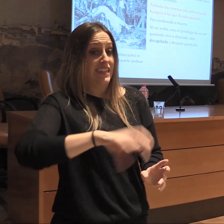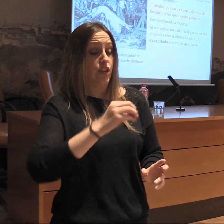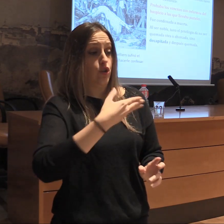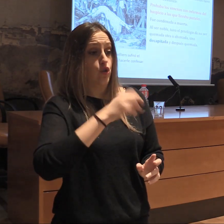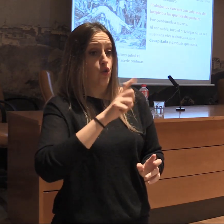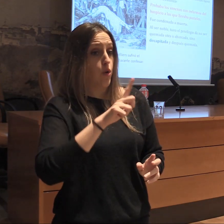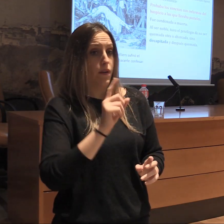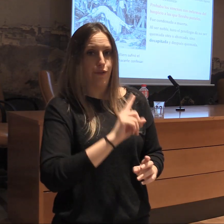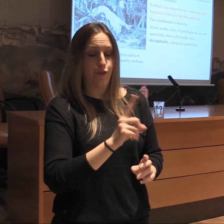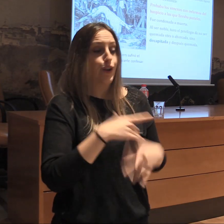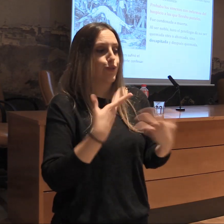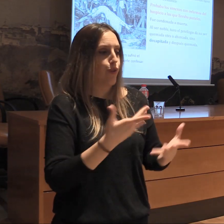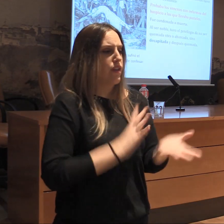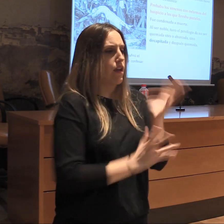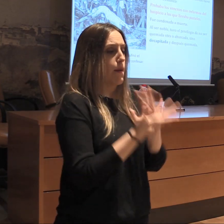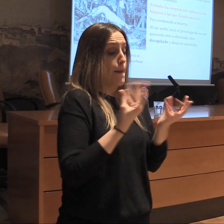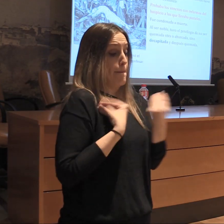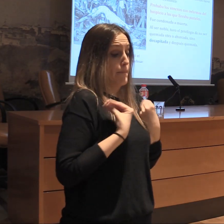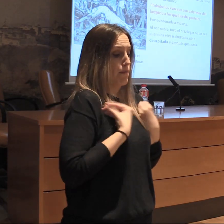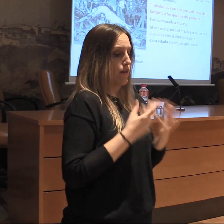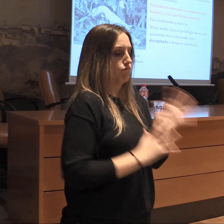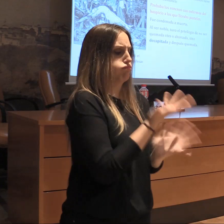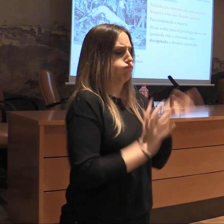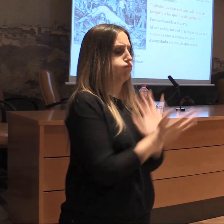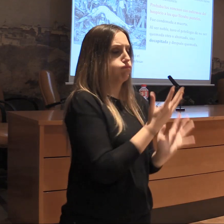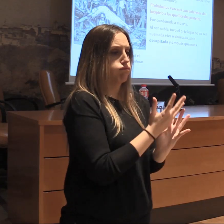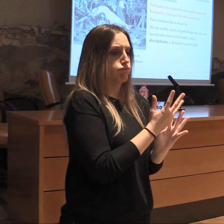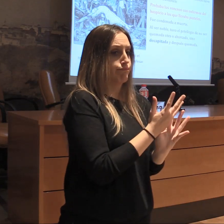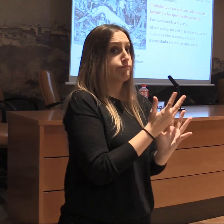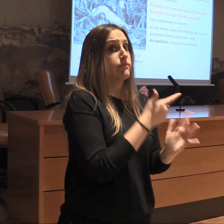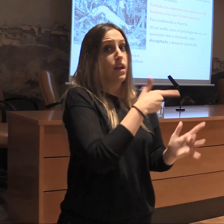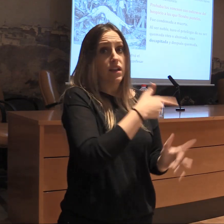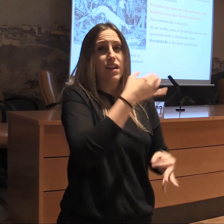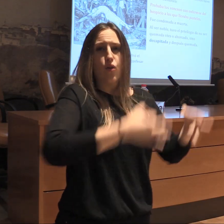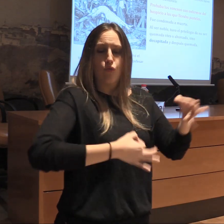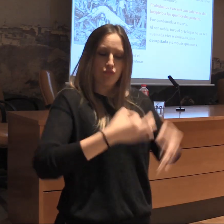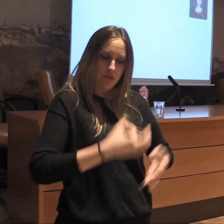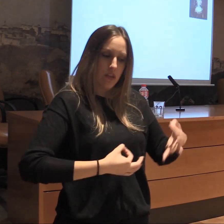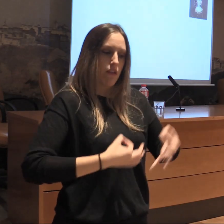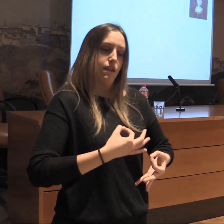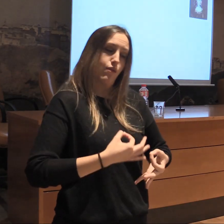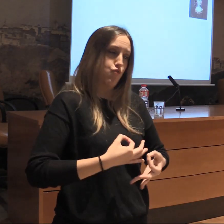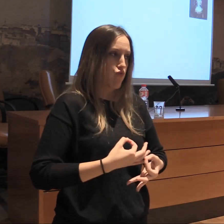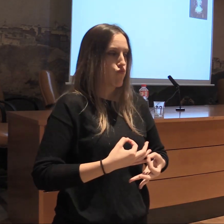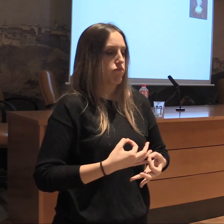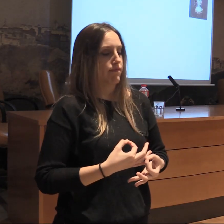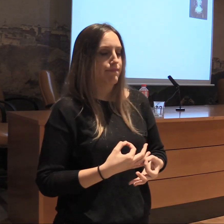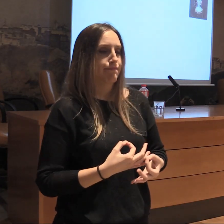Bueno, aquí vemos que la justicia entonces era verdaderamente muy, muy desigual.